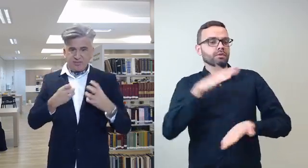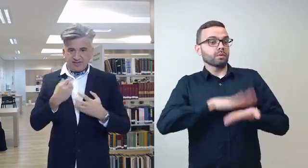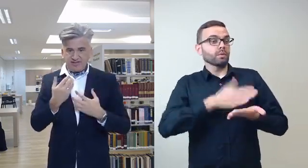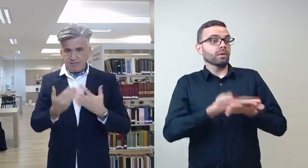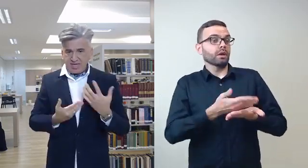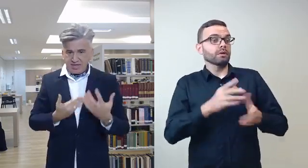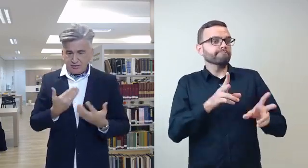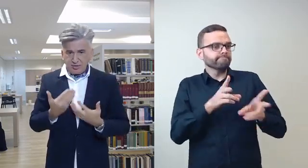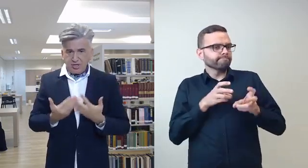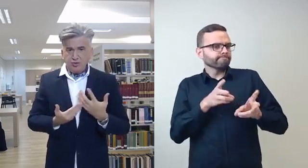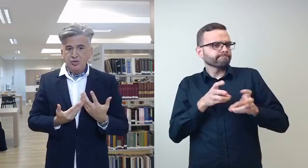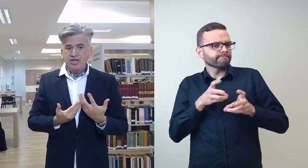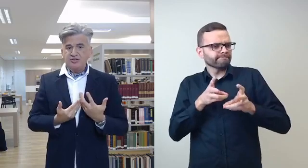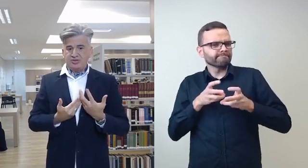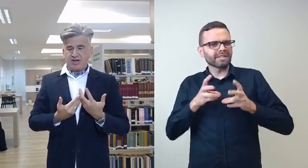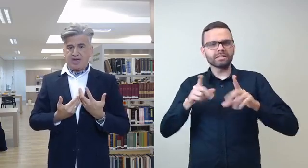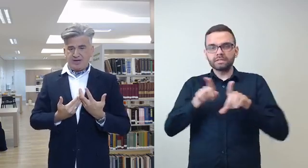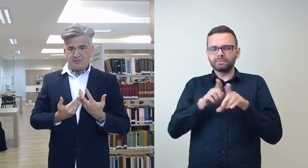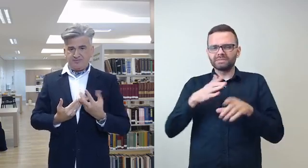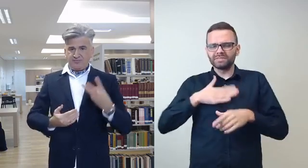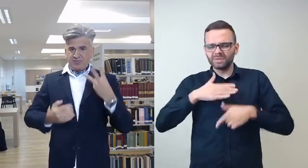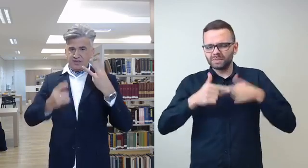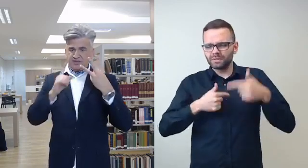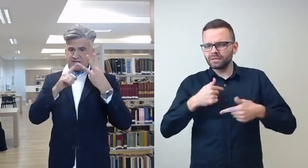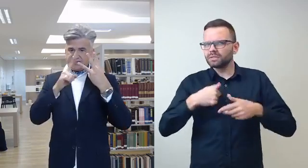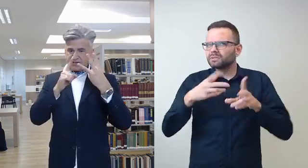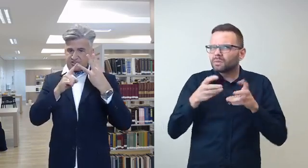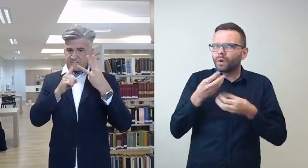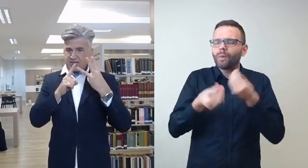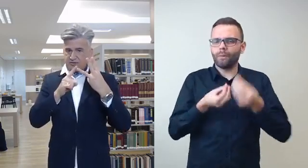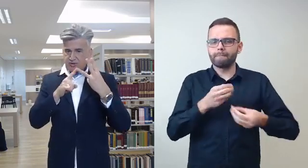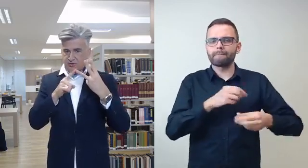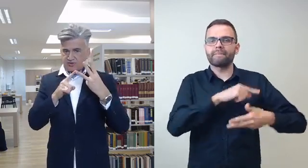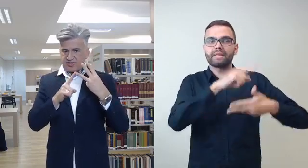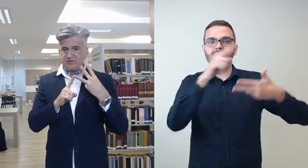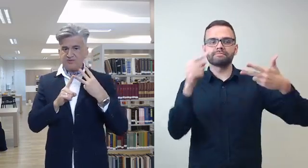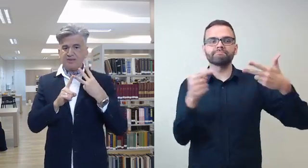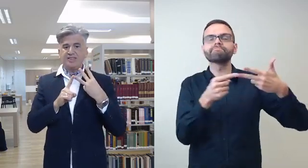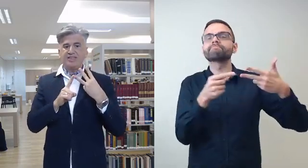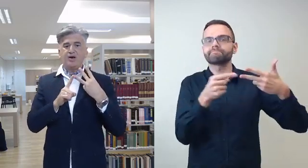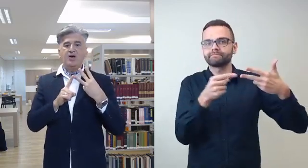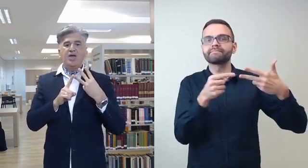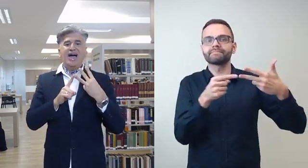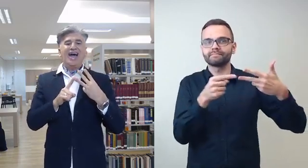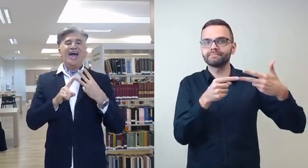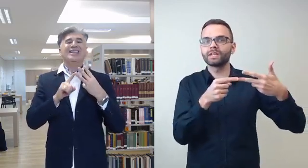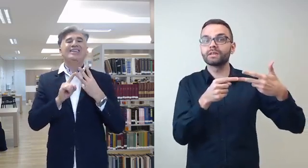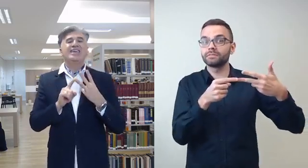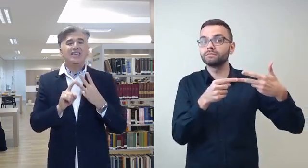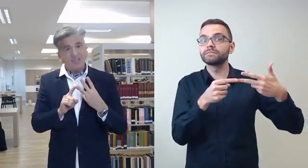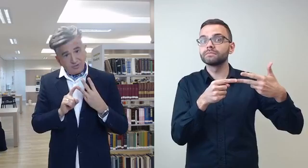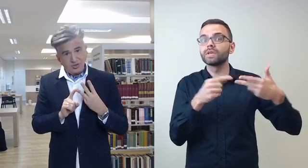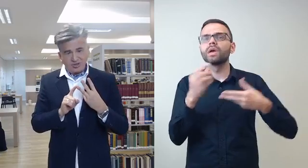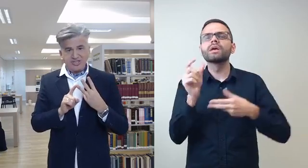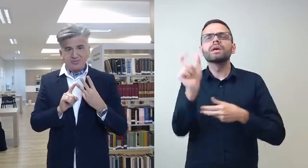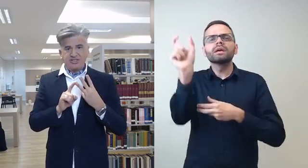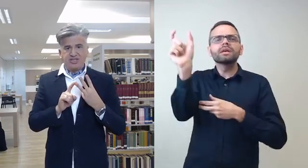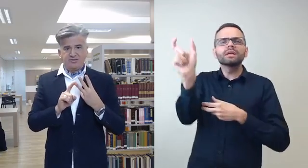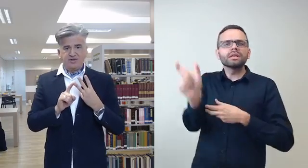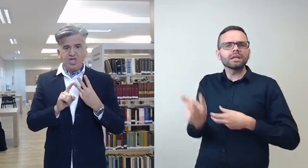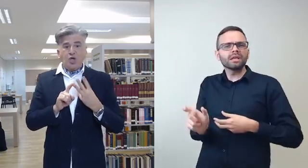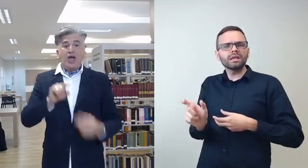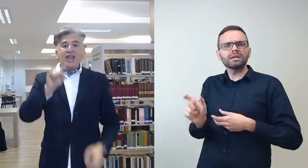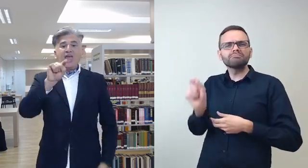se percebendo durante o trabalho. Terceiro aspecto que eu considero fundamental, a quem eu estou